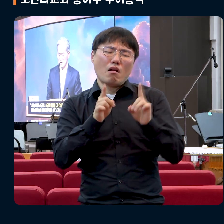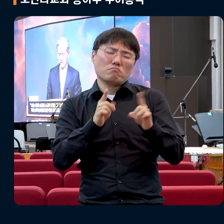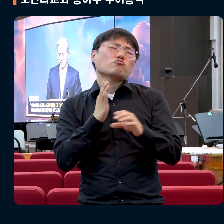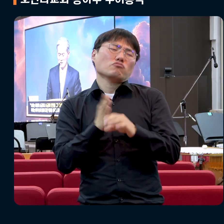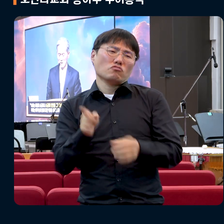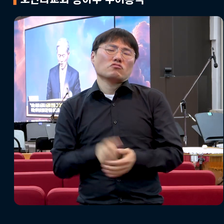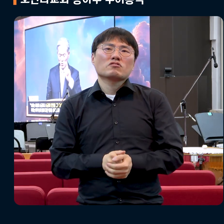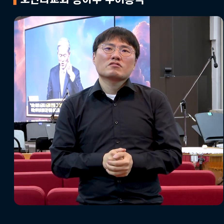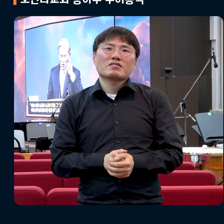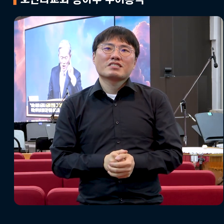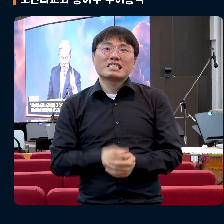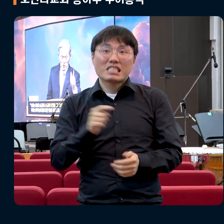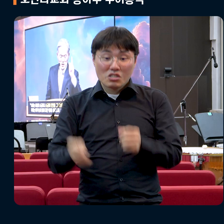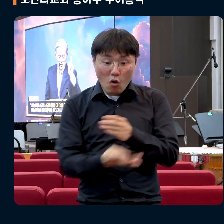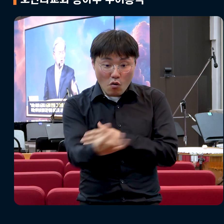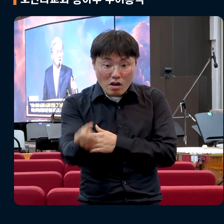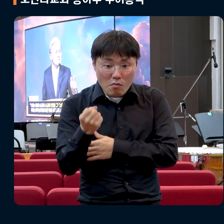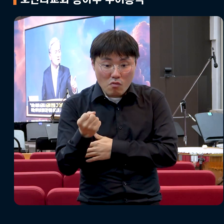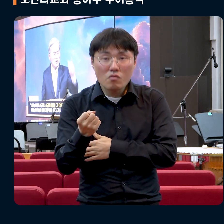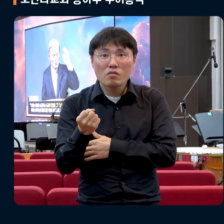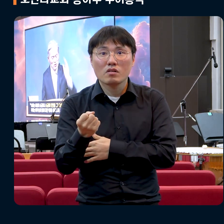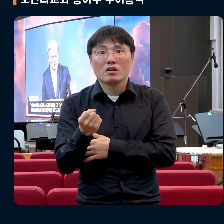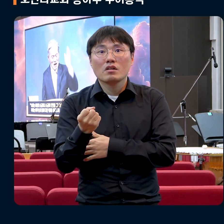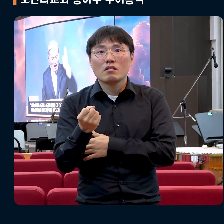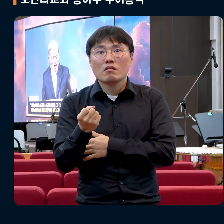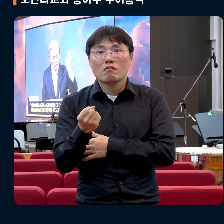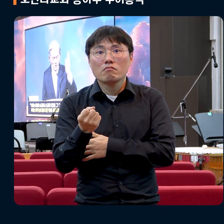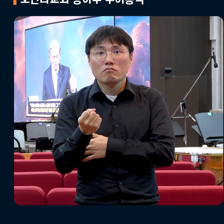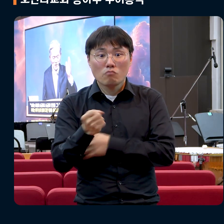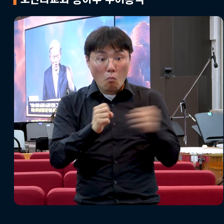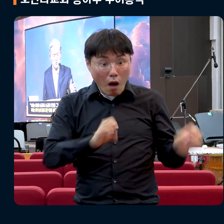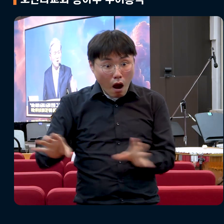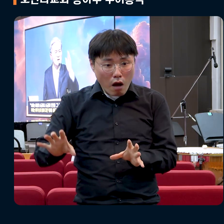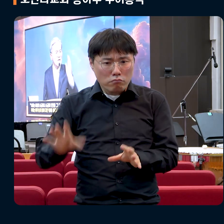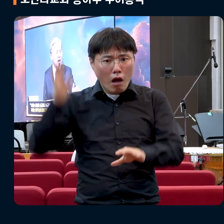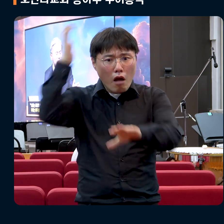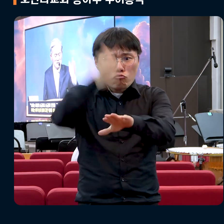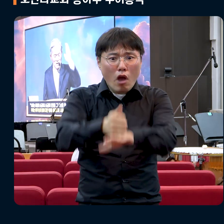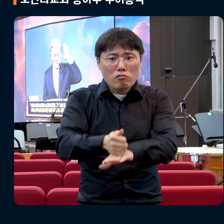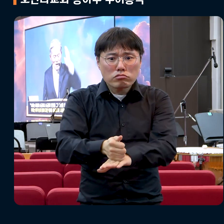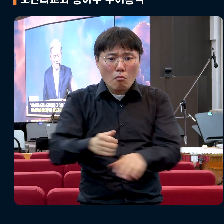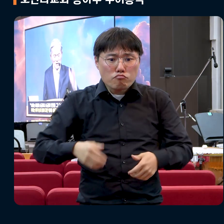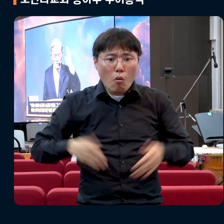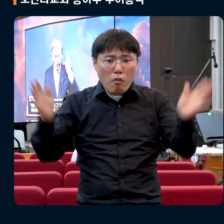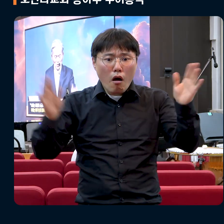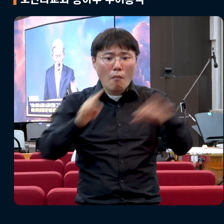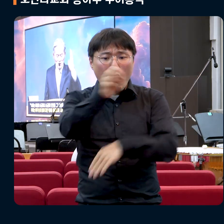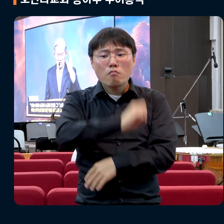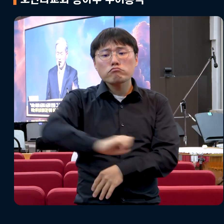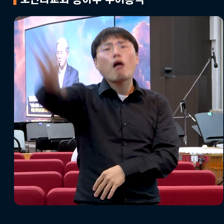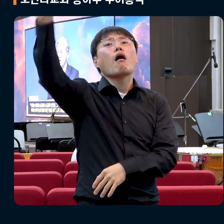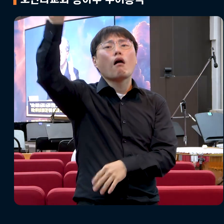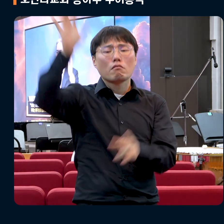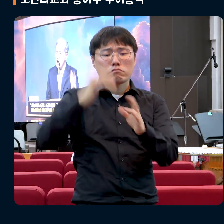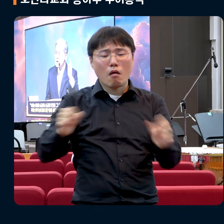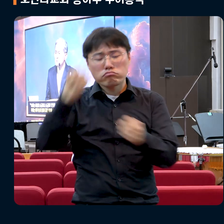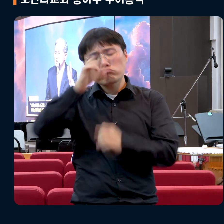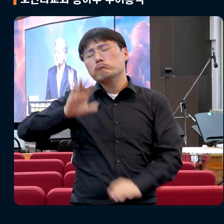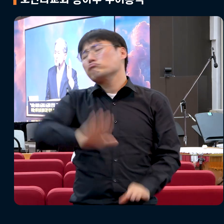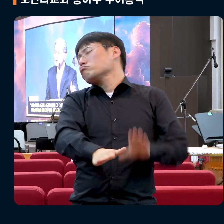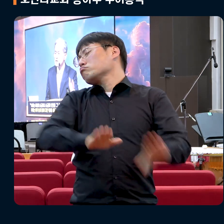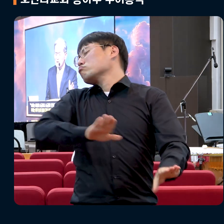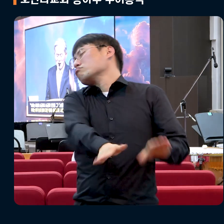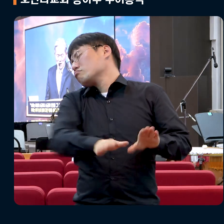말씀하셨잖아요. 그리고 그 영향력을 잃어버리면 후에는 아무 쓸데없어 다만 밖에 버려져